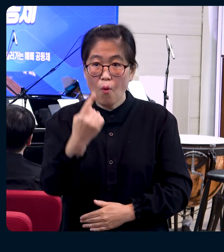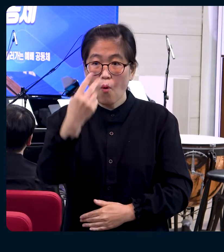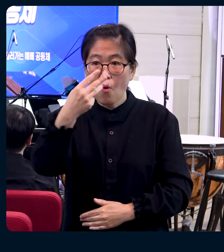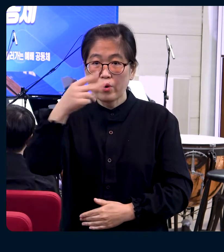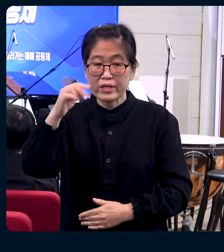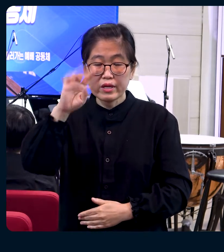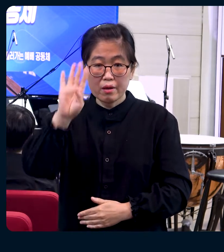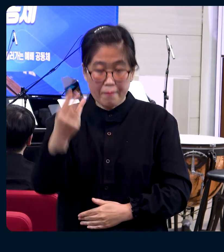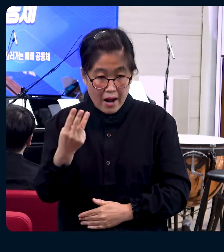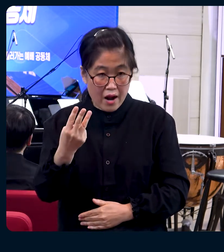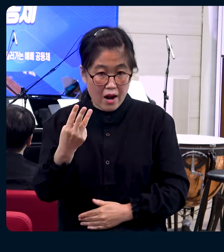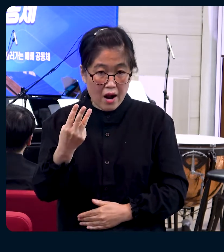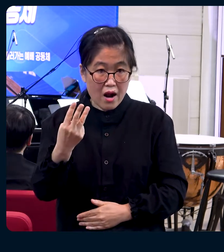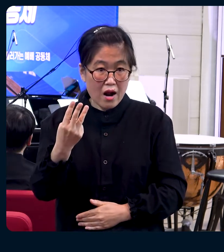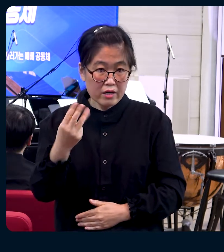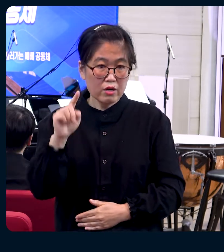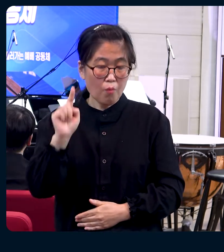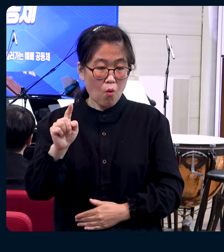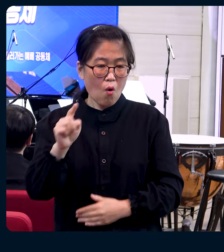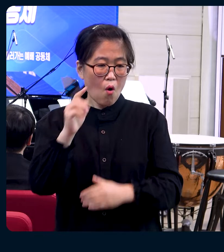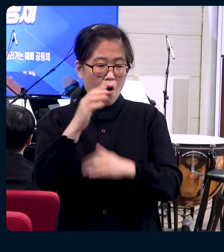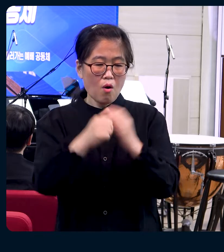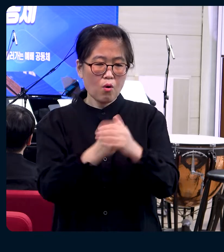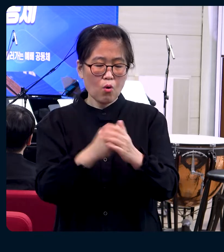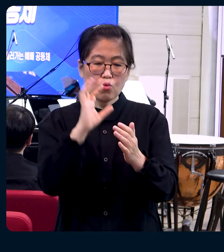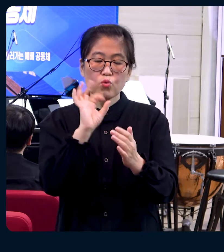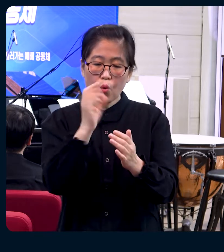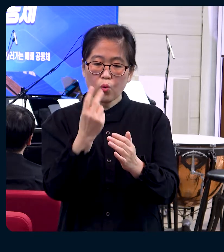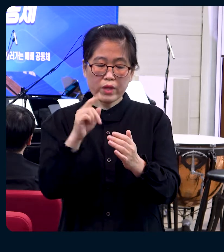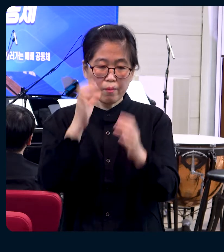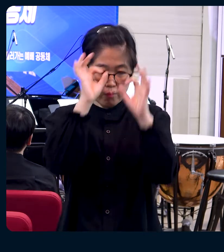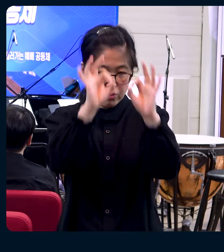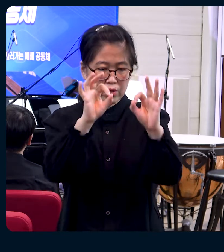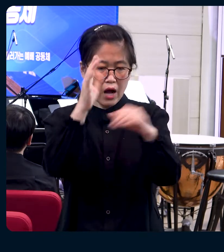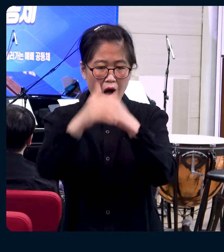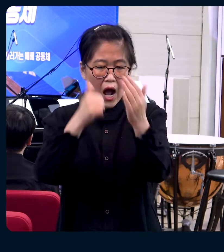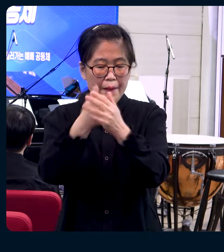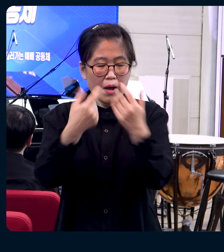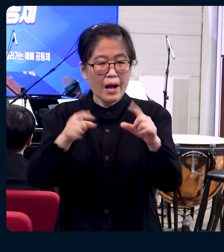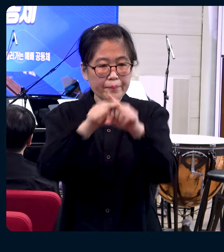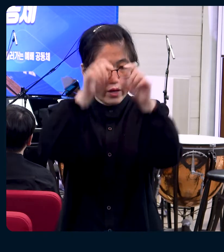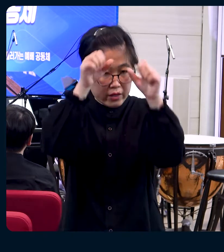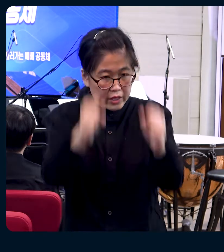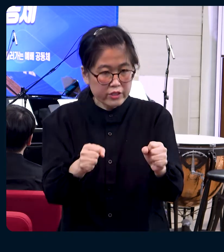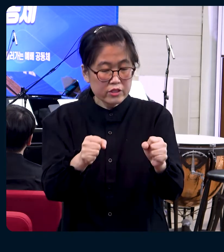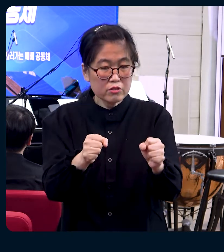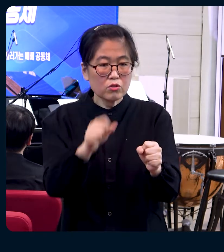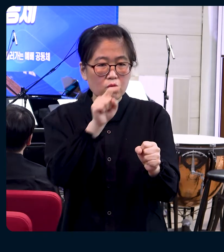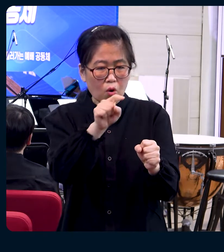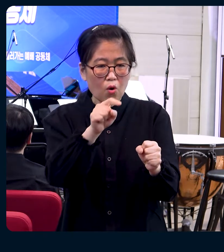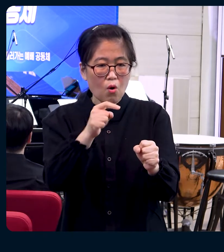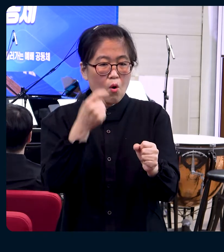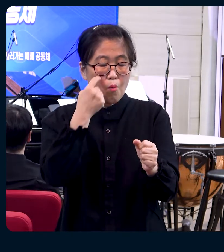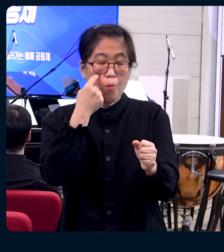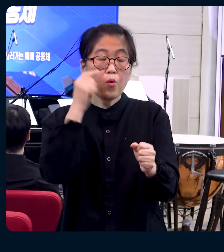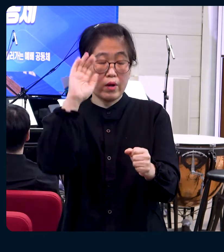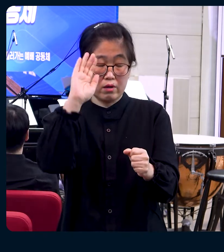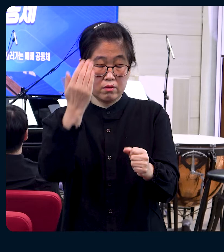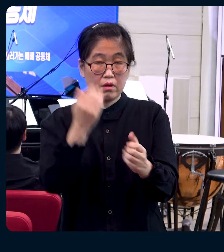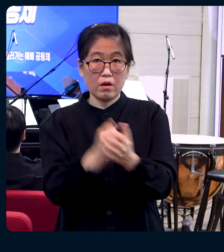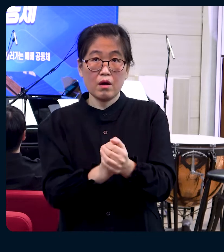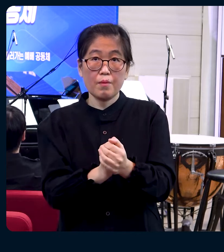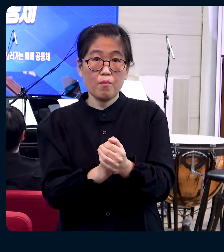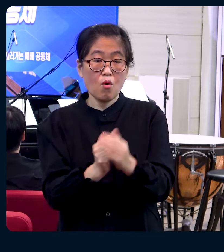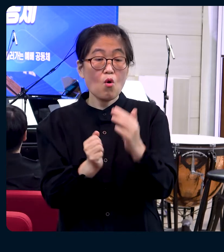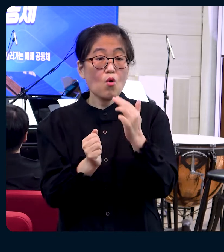보디발이 요셉을 보니까 하나님이 함께하는 사람인 걸 알겠는 거예요. 하나님의 신이 감동한 사람. 그래서 하나님이